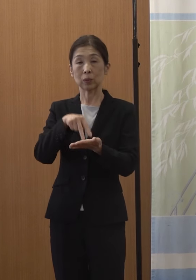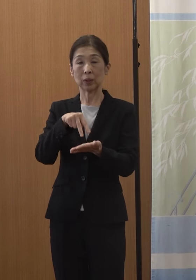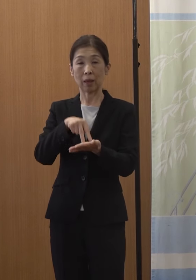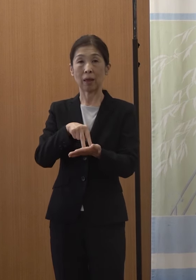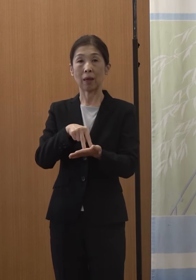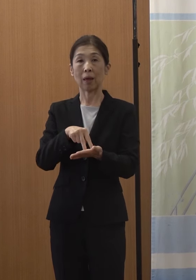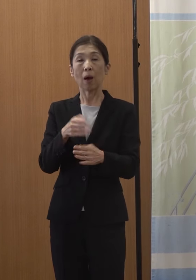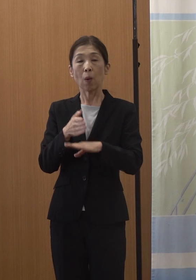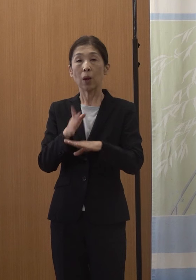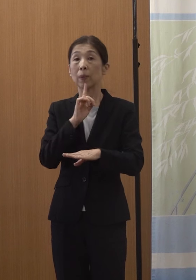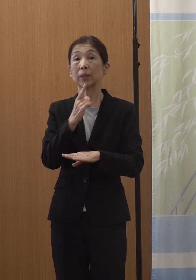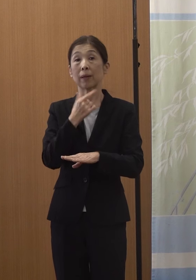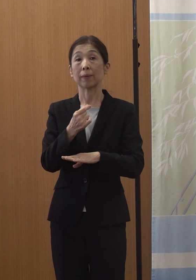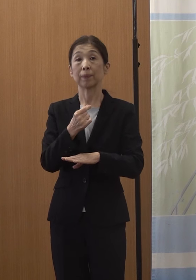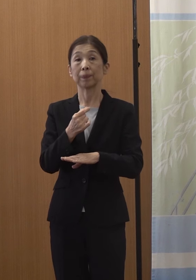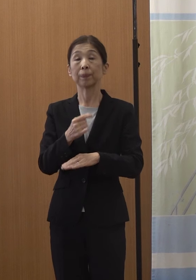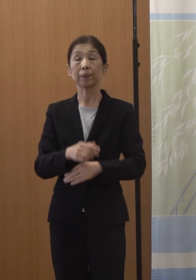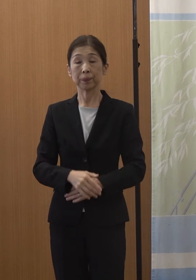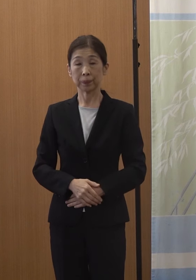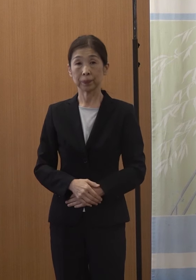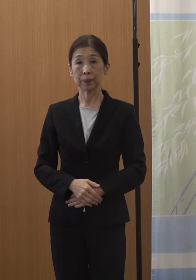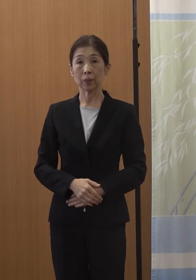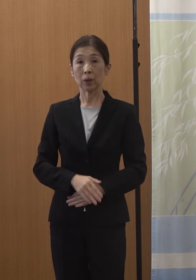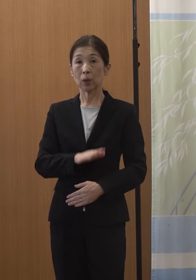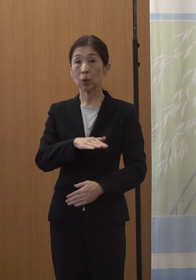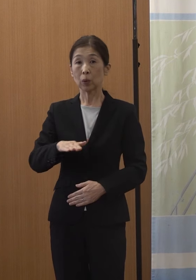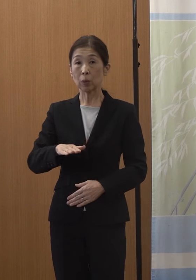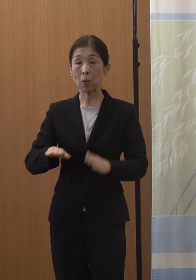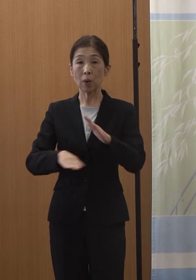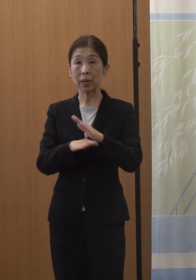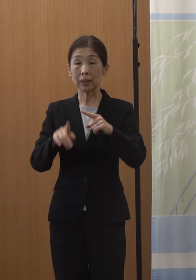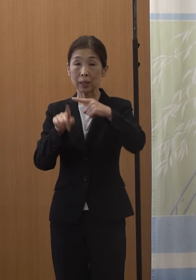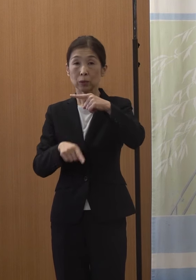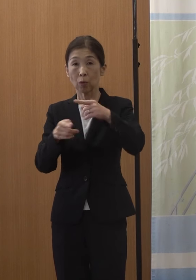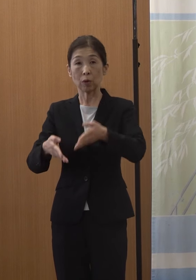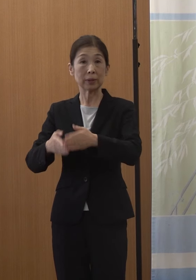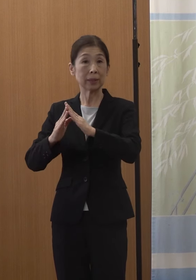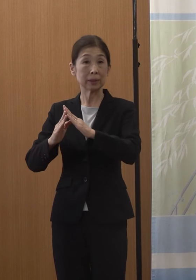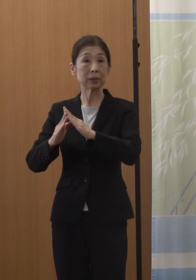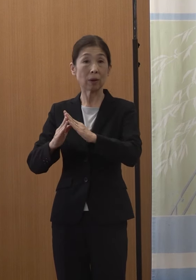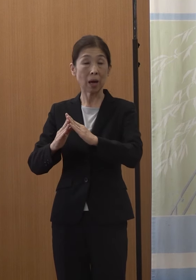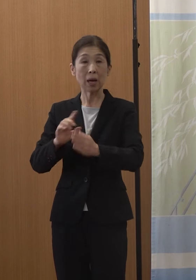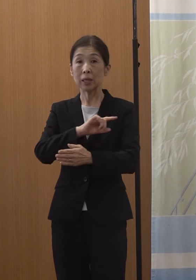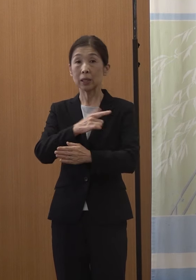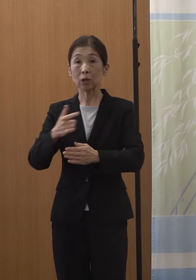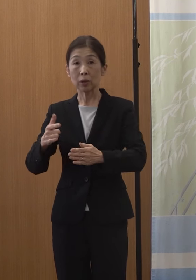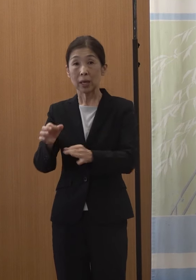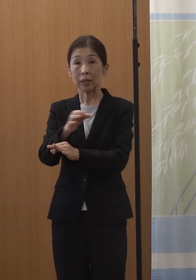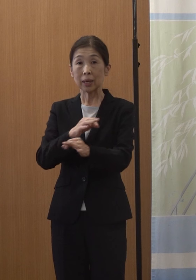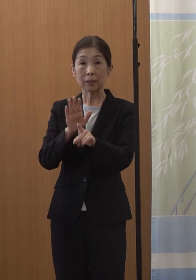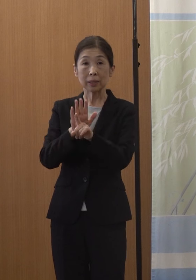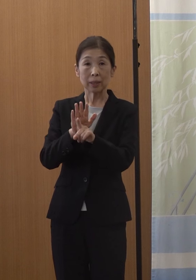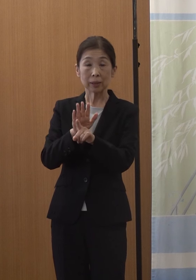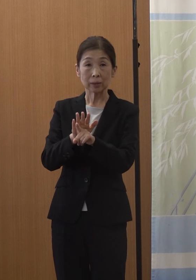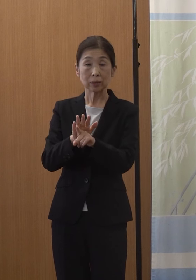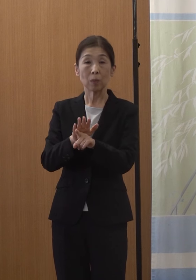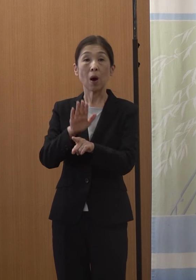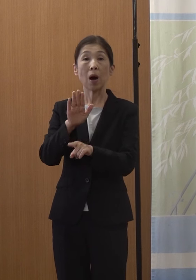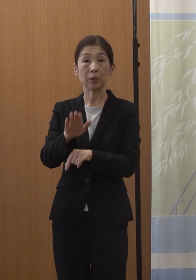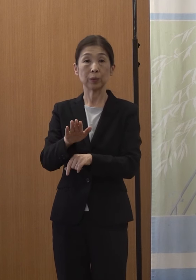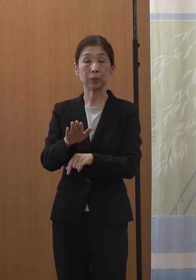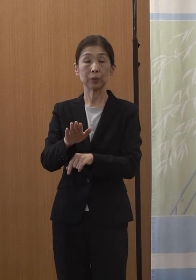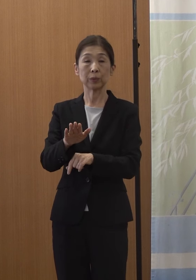というように思います。また、子ども家庭庁の設置、そしてさまざまな経済対策も行っていただいた